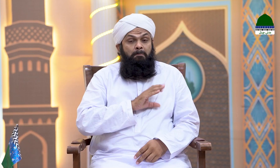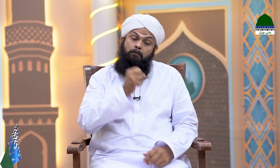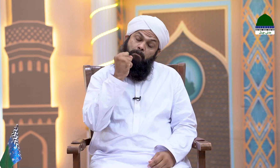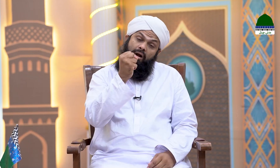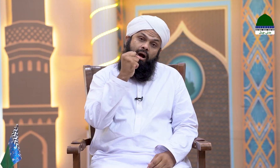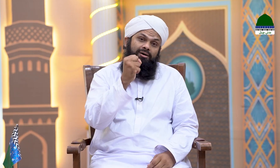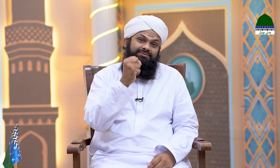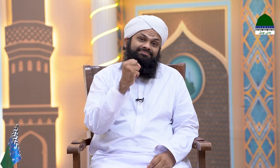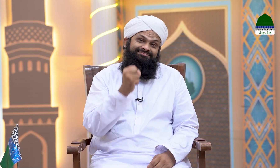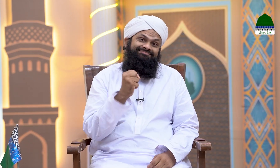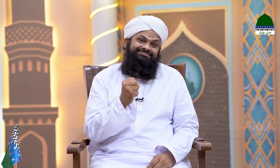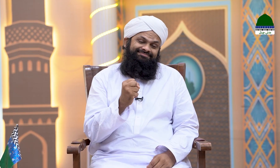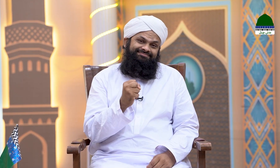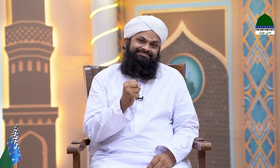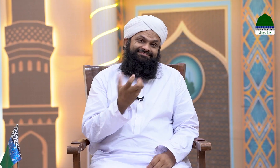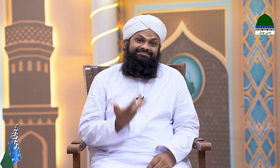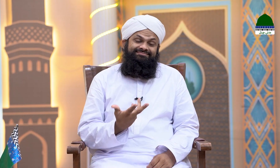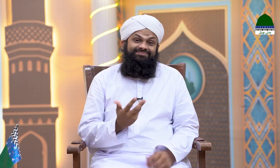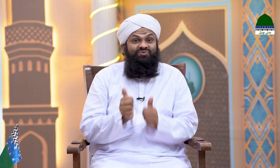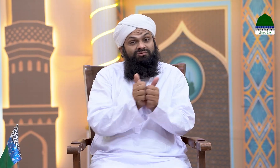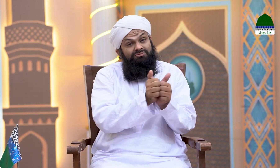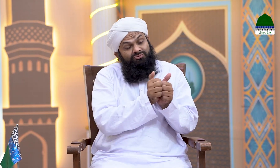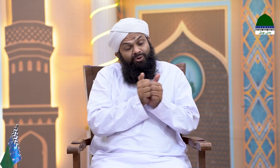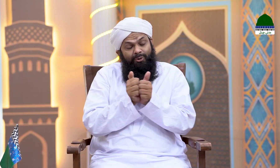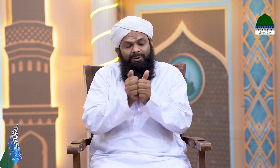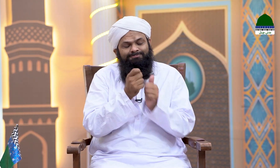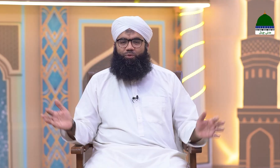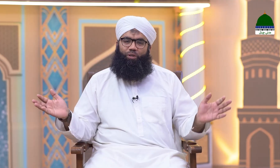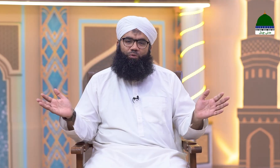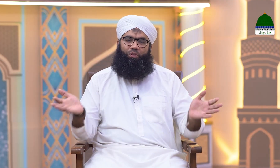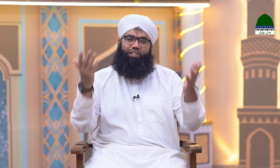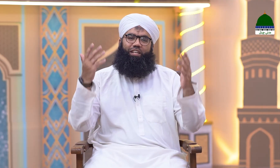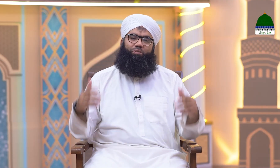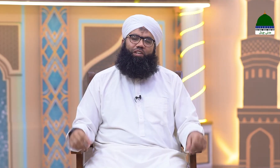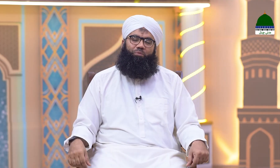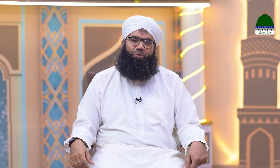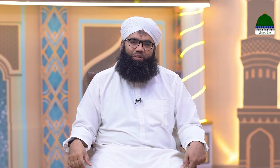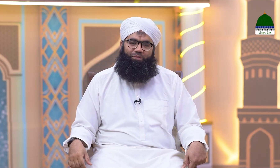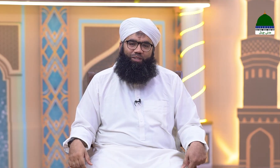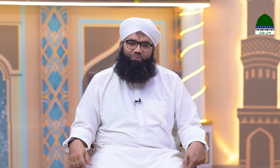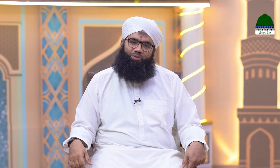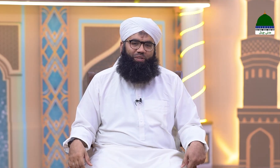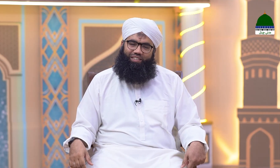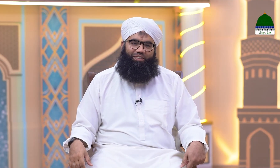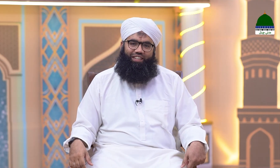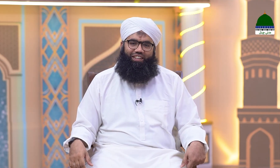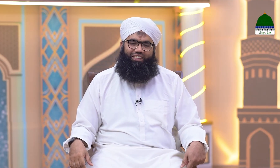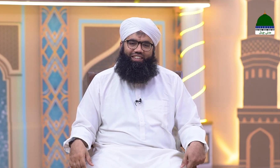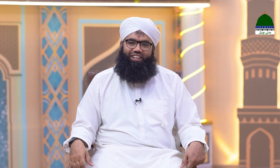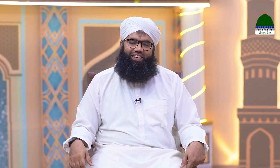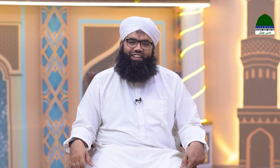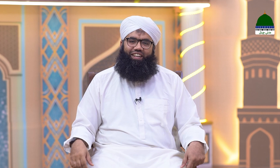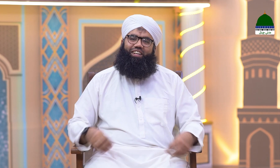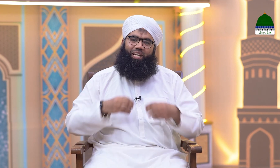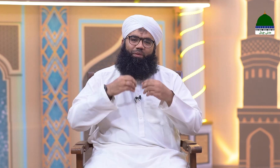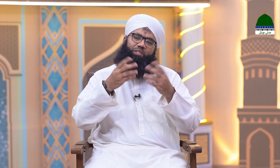اللہ، کس انداز میں جو ہے وہ صحابہ کرام مسکرایا کرتے تھے، کیونکہ حضور علیہ الصلوۃ والسلام کو انہوں نے مسکراتے ہوئے دیکھا تھا۔